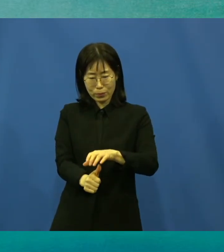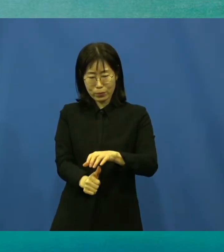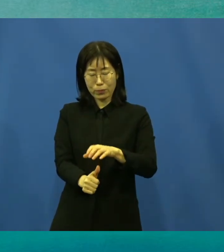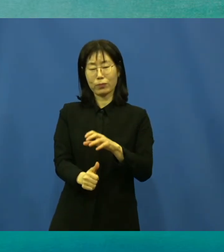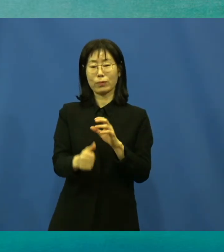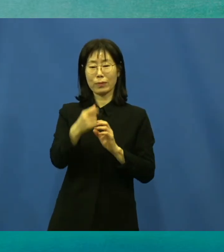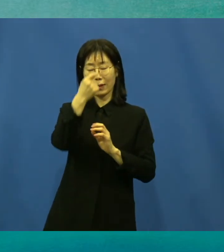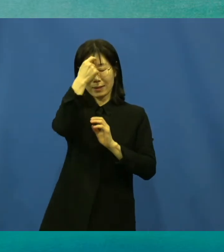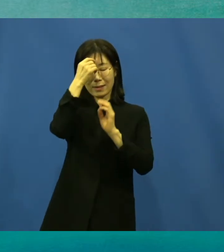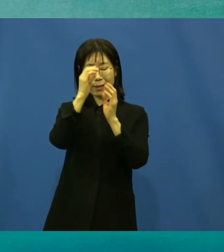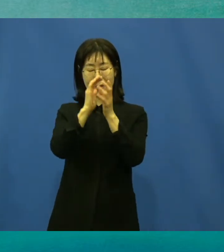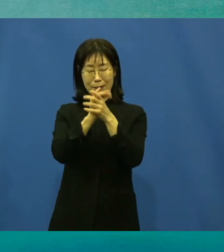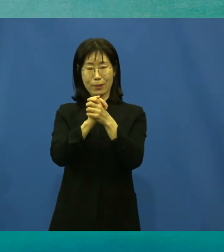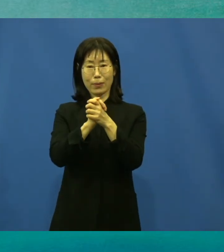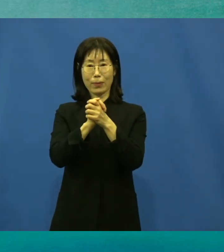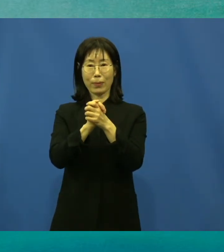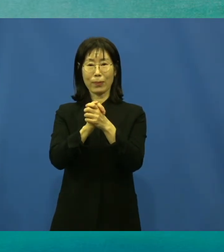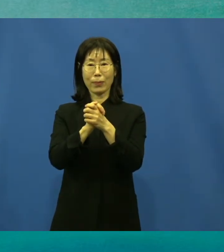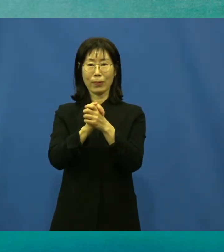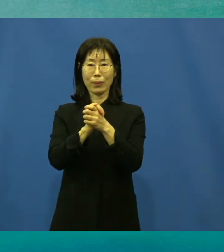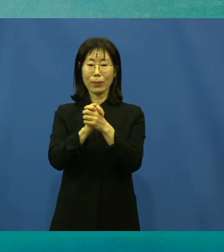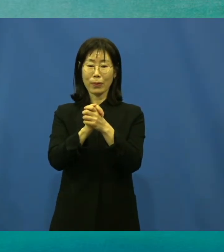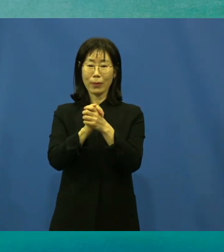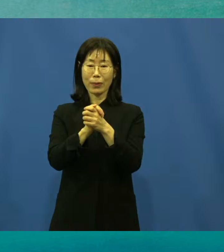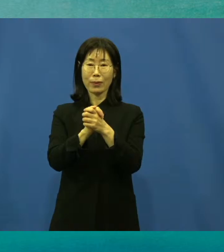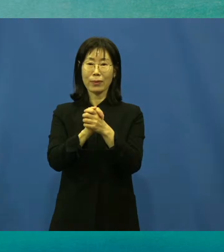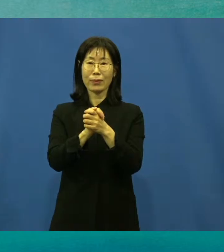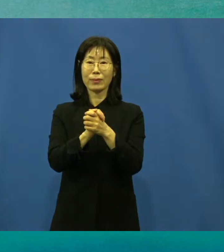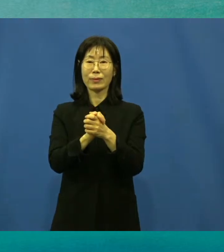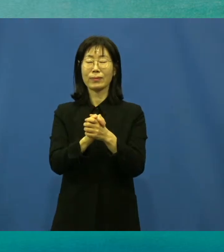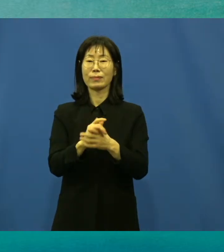보면 많은 걸 놓칩니다.